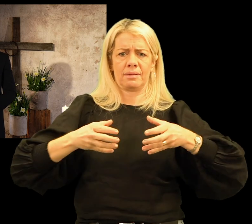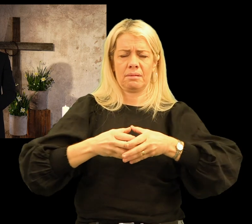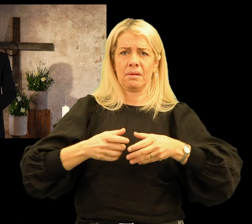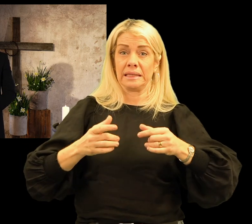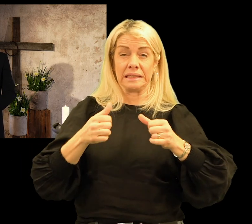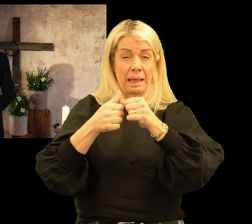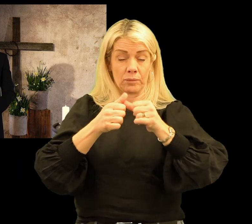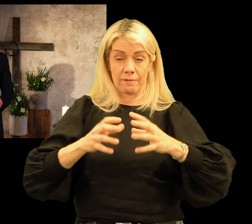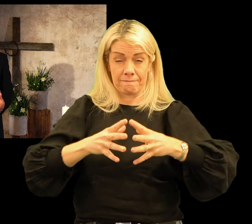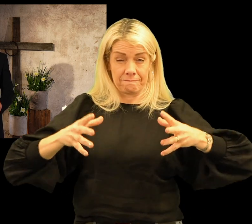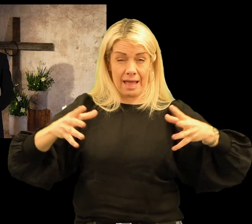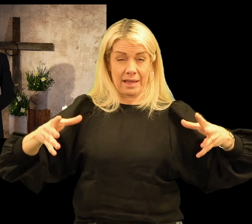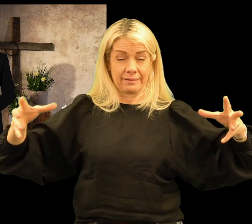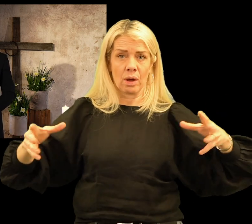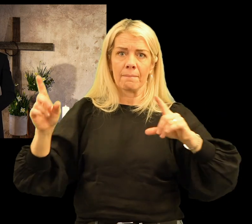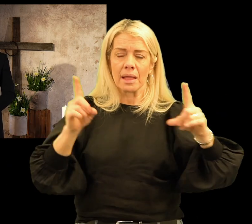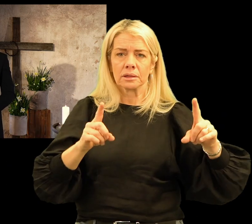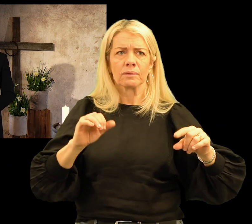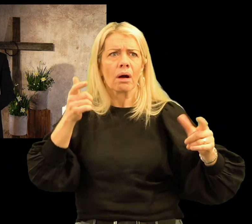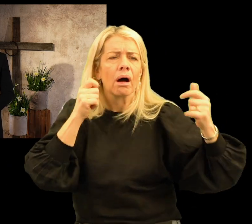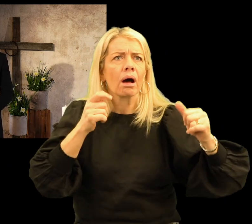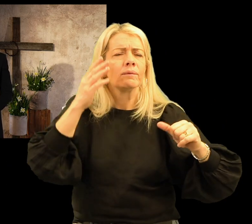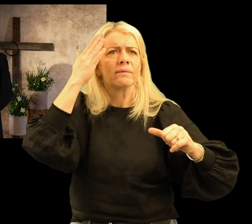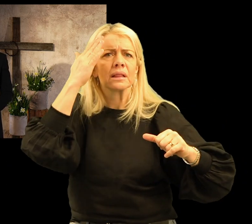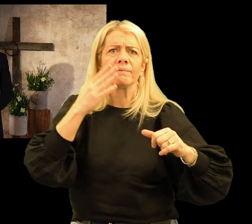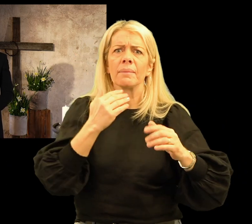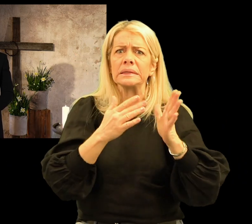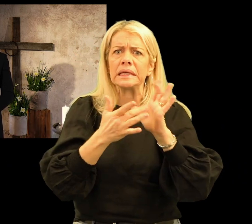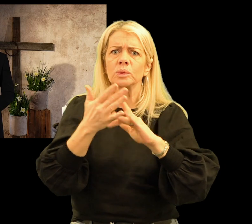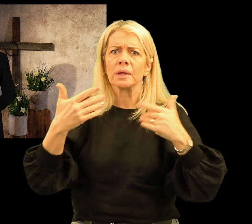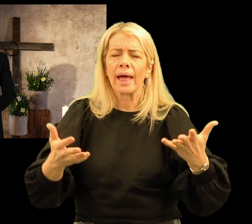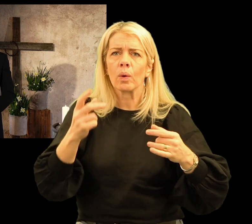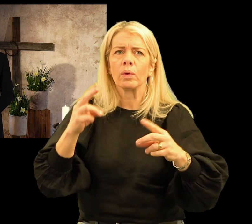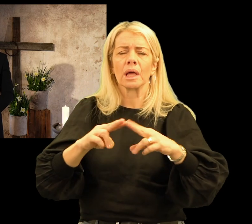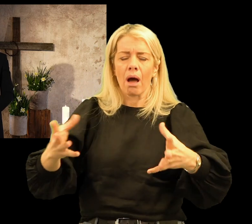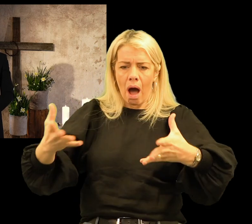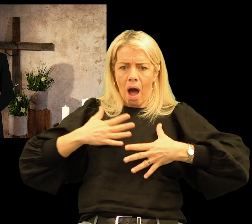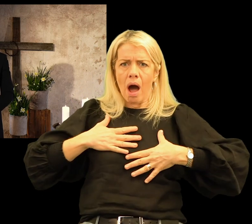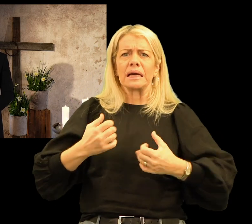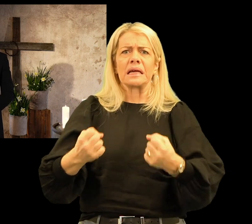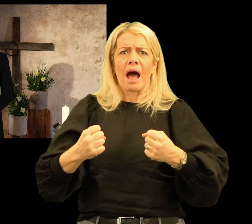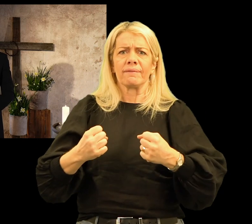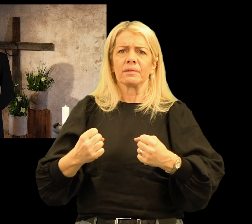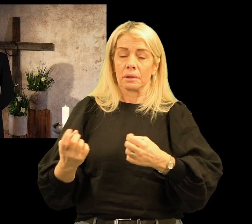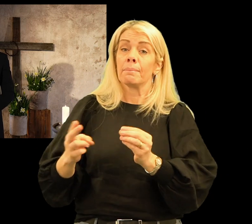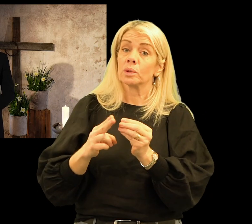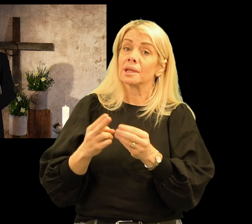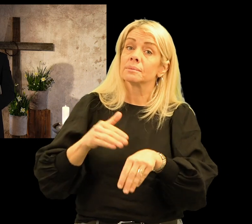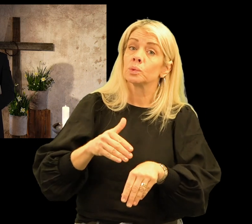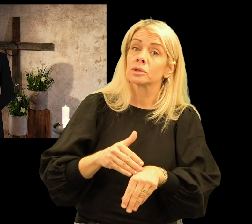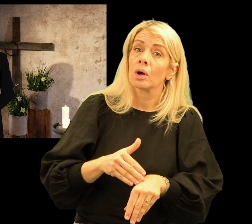som växer. Där människor får höra talas om Jesus och erfara kraften i påskens